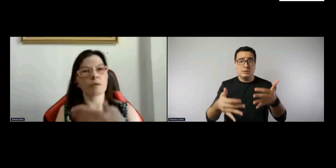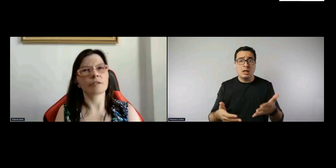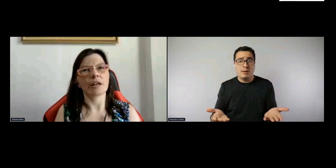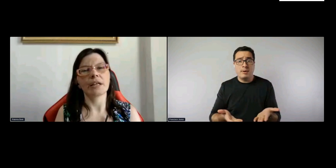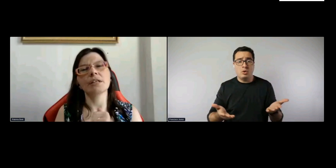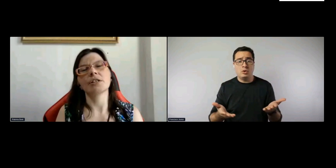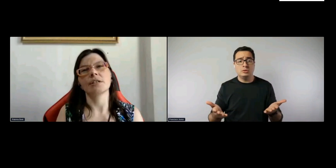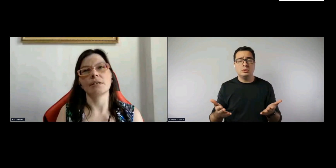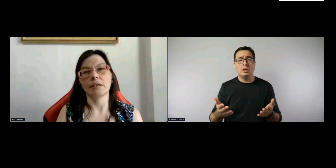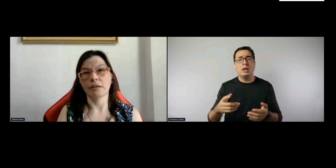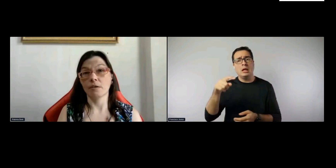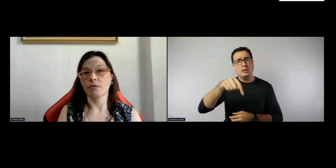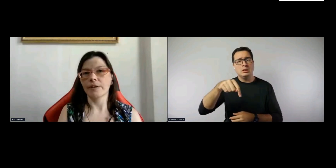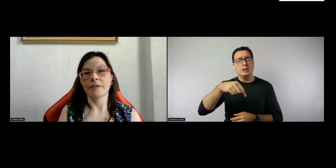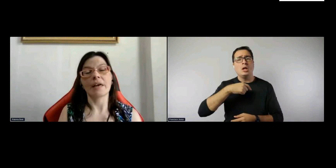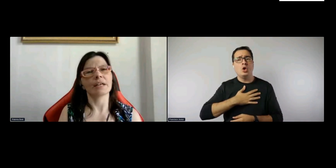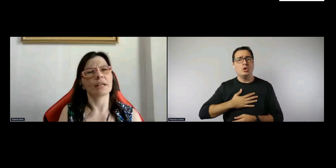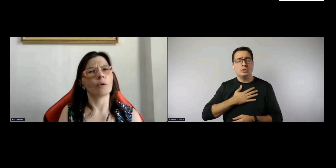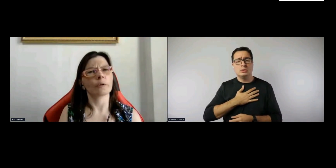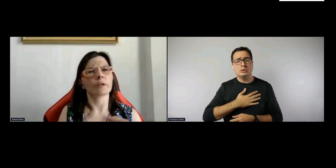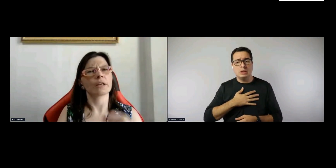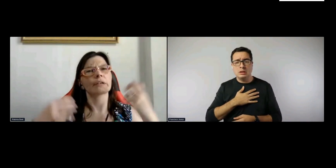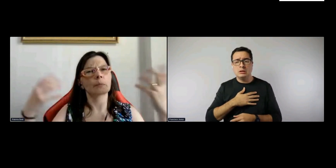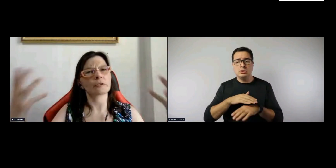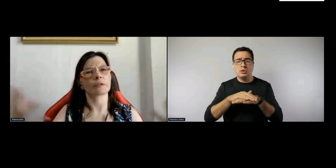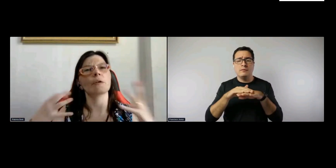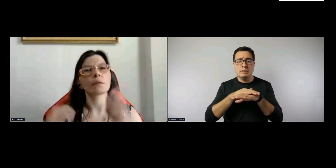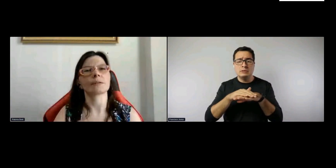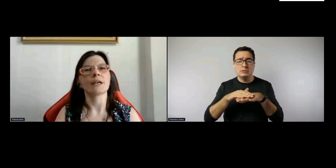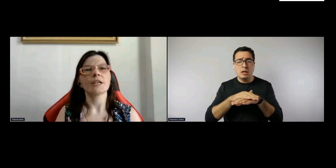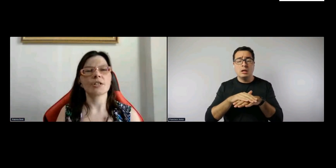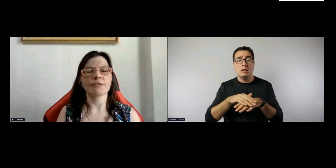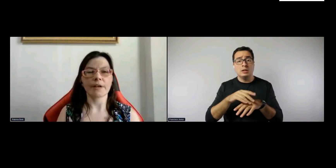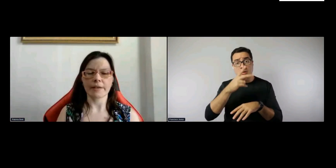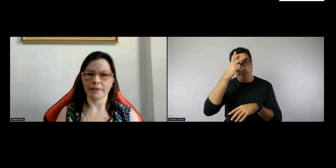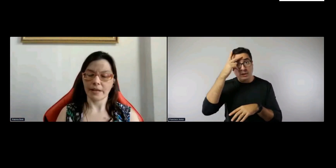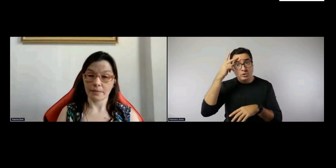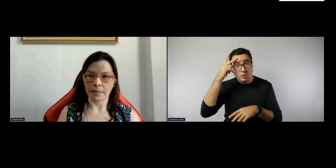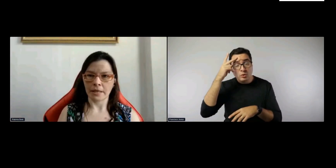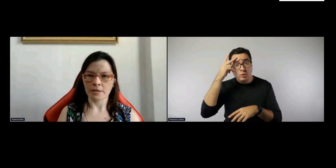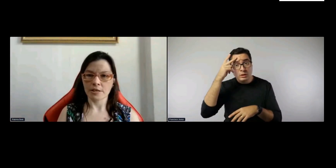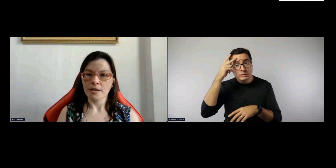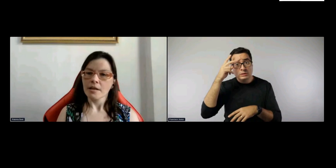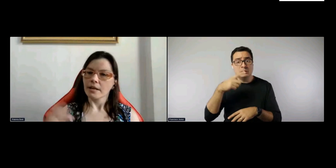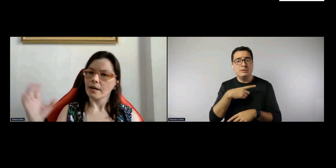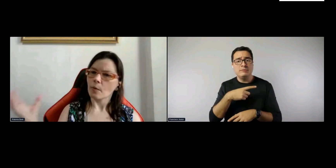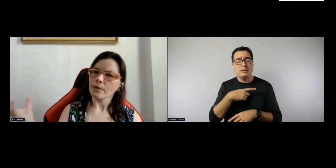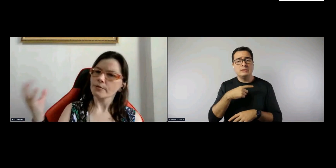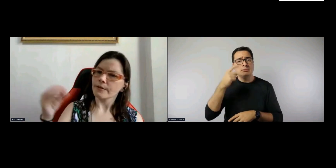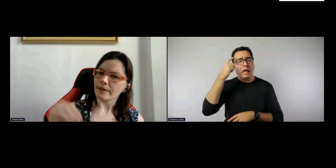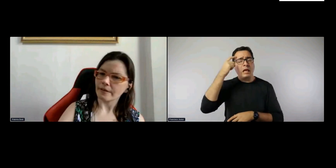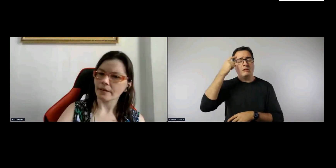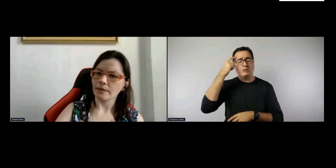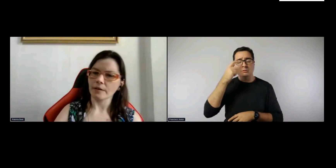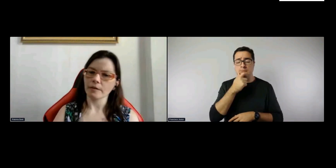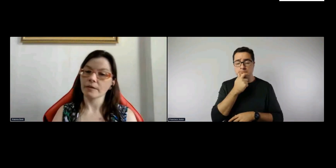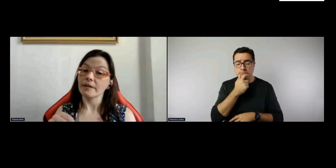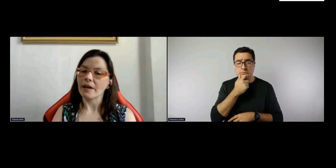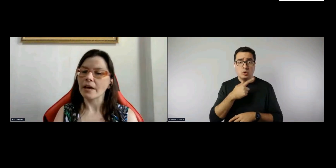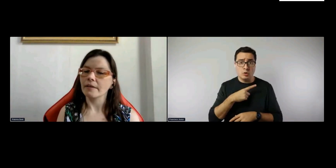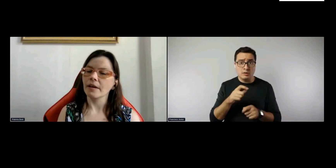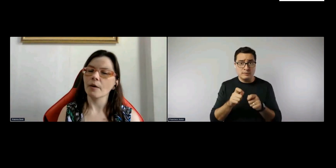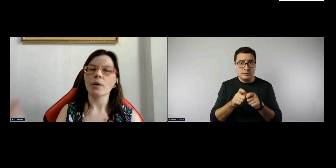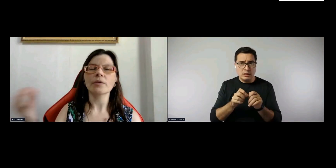isso que eu gostaria de conversar e que gostaria que as pessoas tivessem em mente. Que quando fizessem os